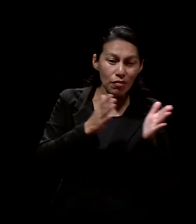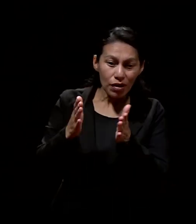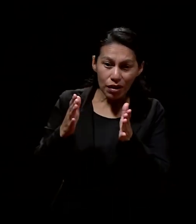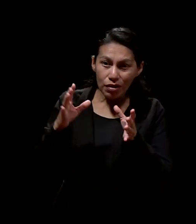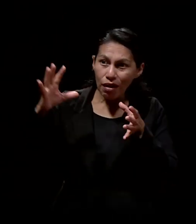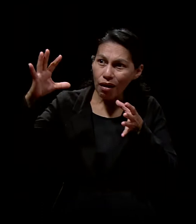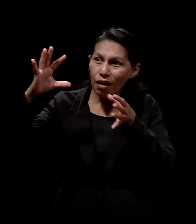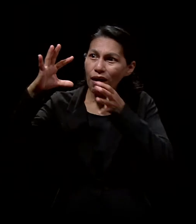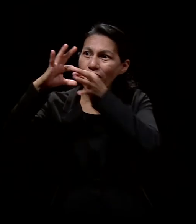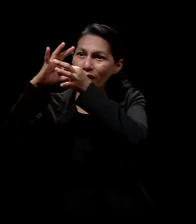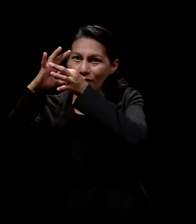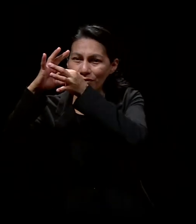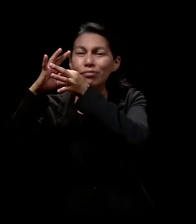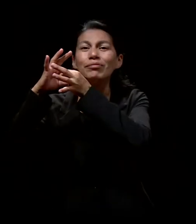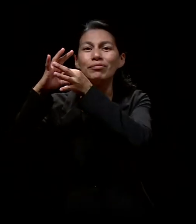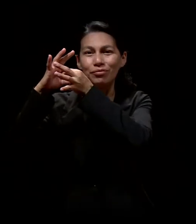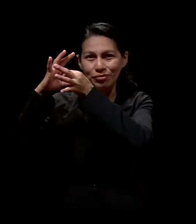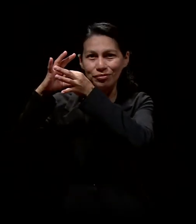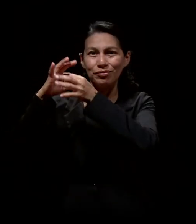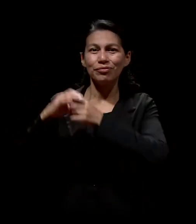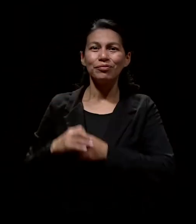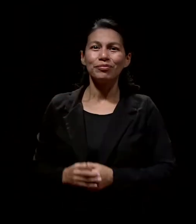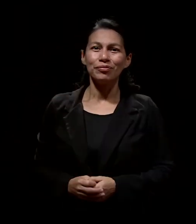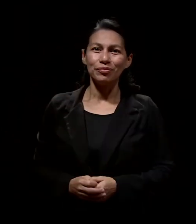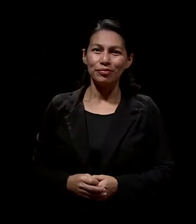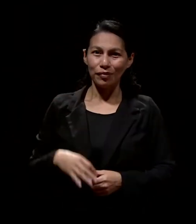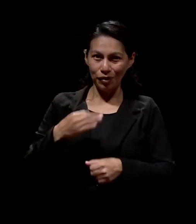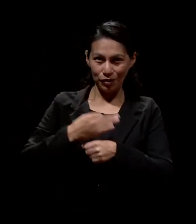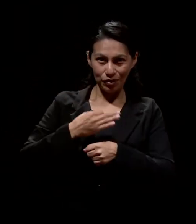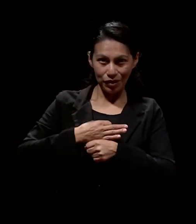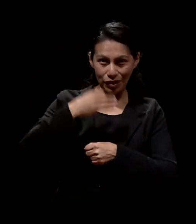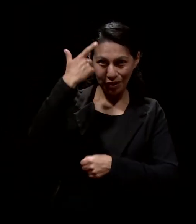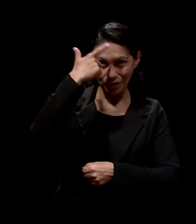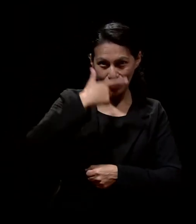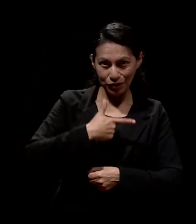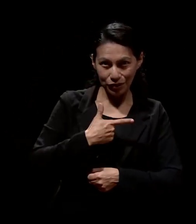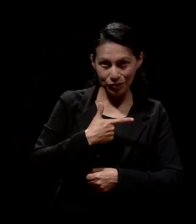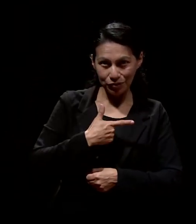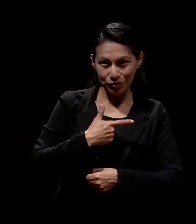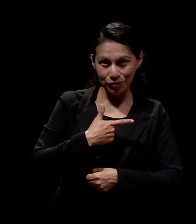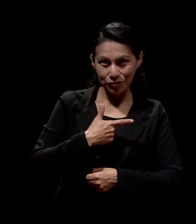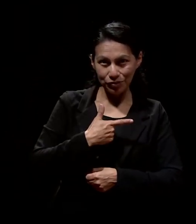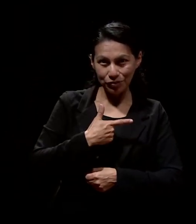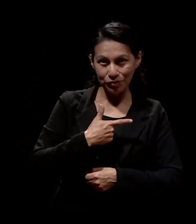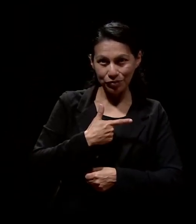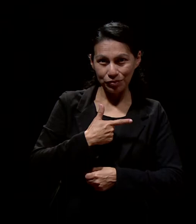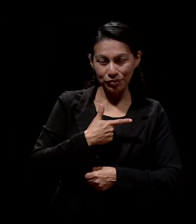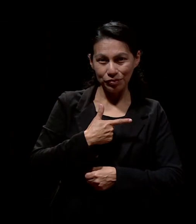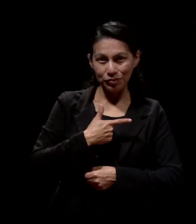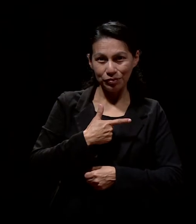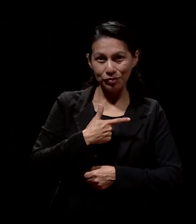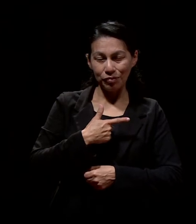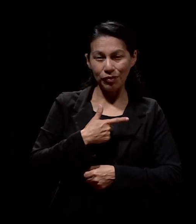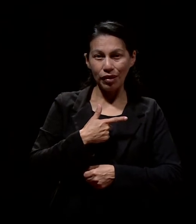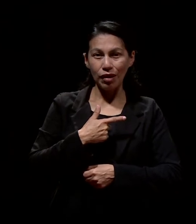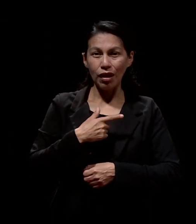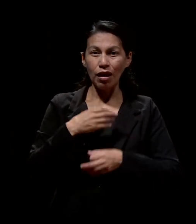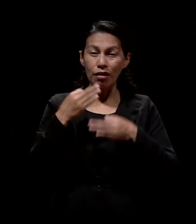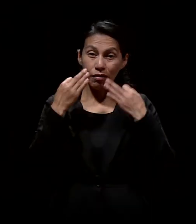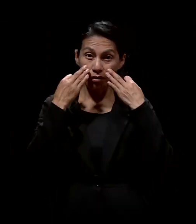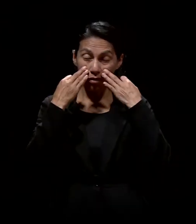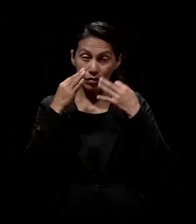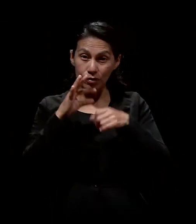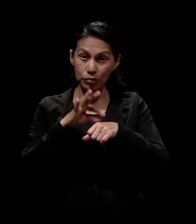de Dios. Y esta noche vamos a escuchar